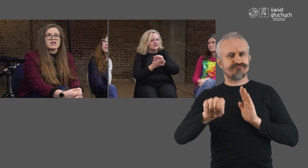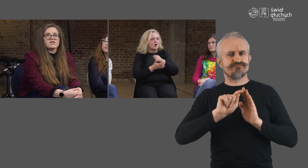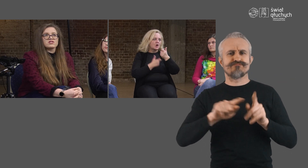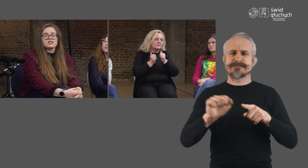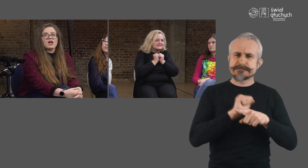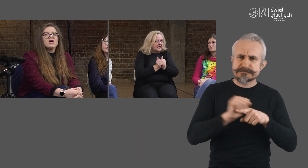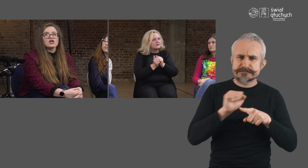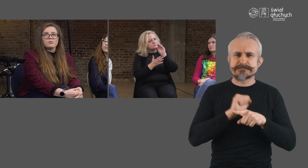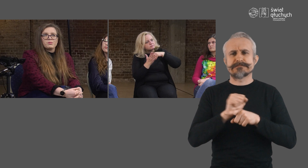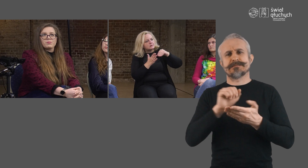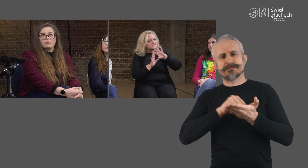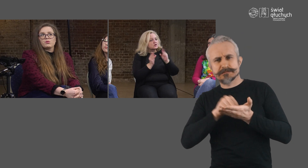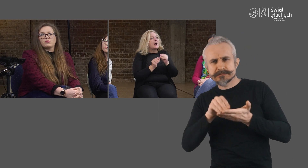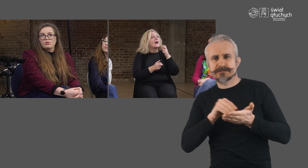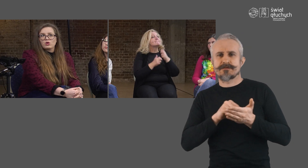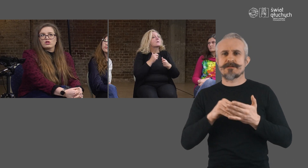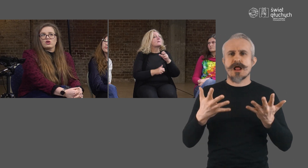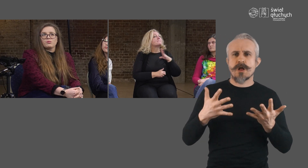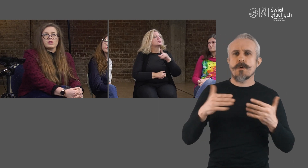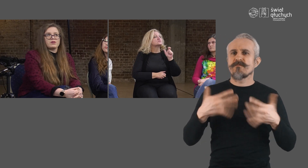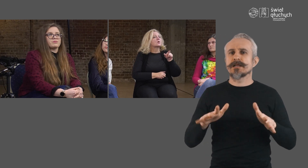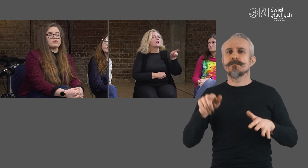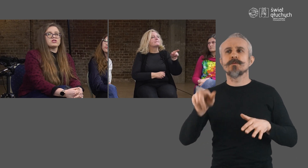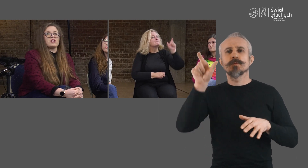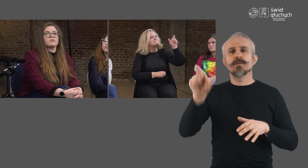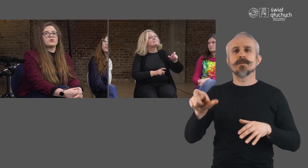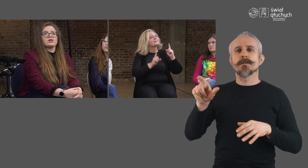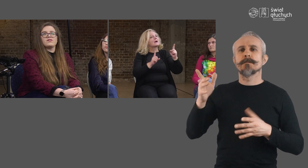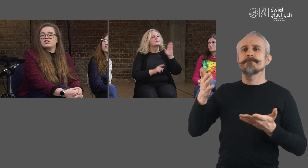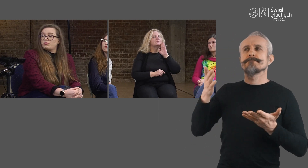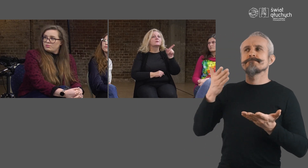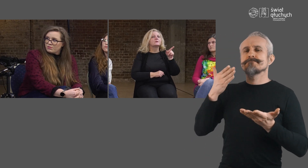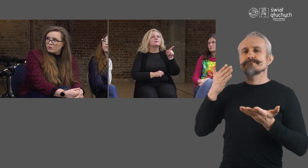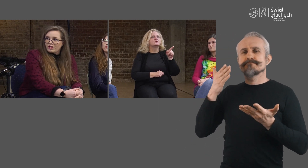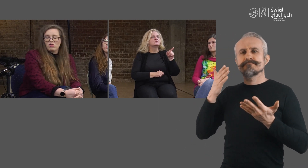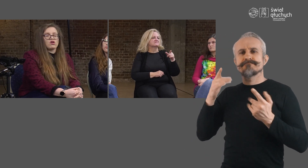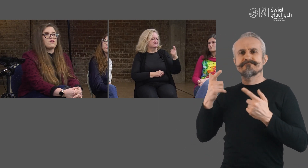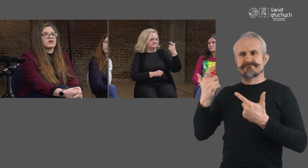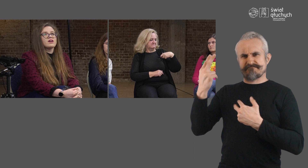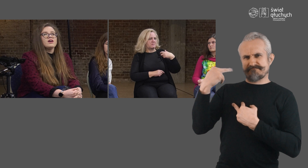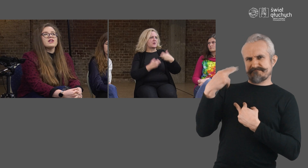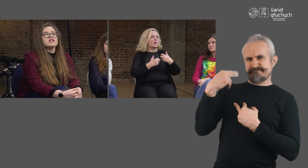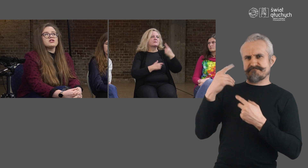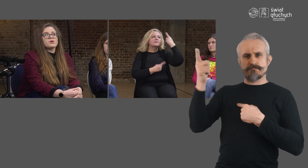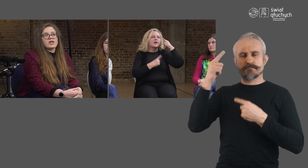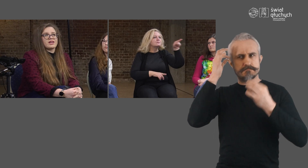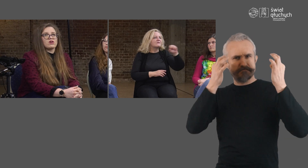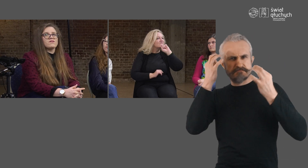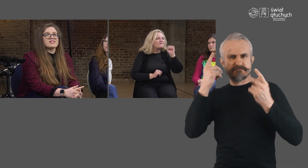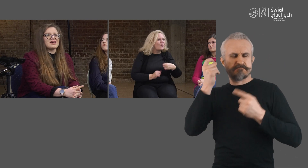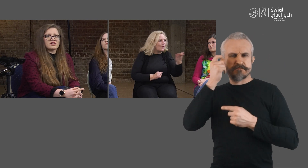robiłam zadania wszystkie, tylko problemem było to, że on był takim nauczycielem, który nie widział problemu jakiegokolwiek. I jeśli